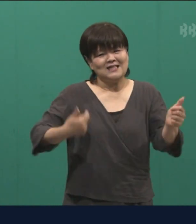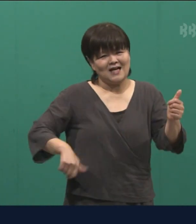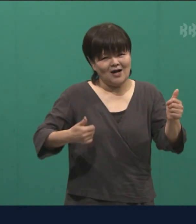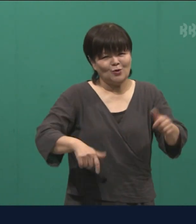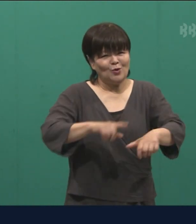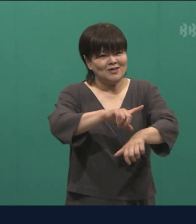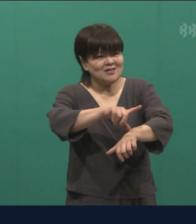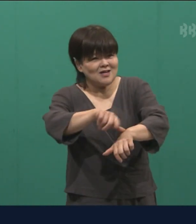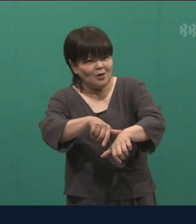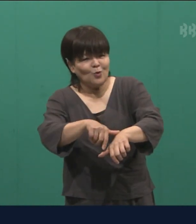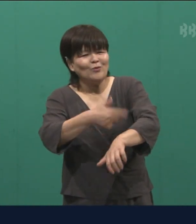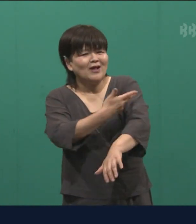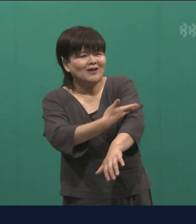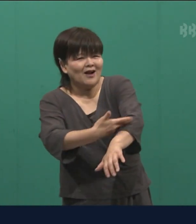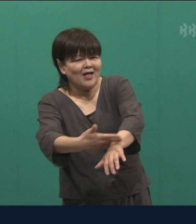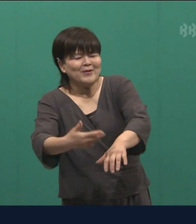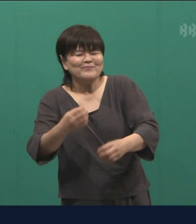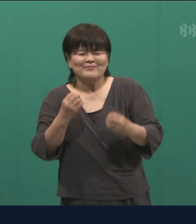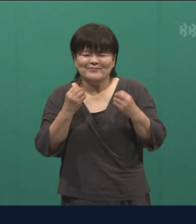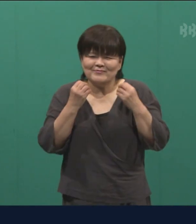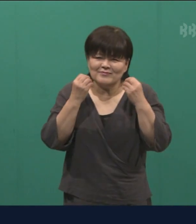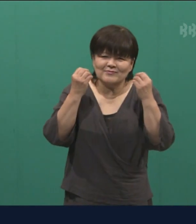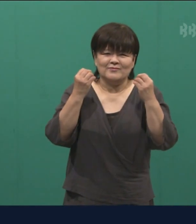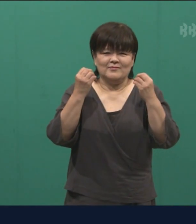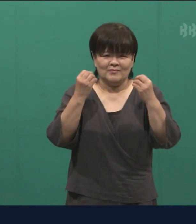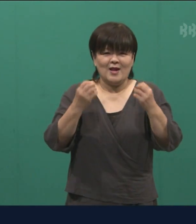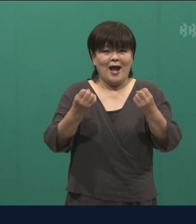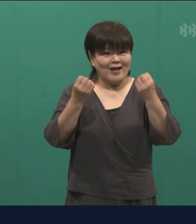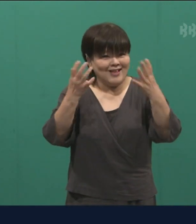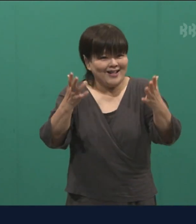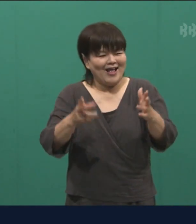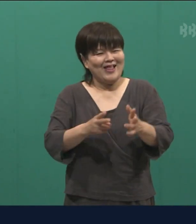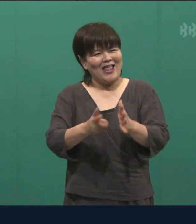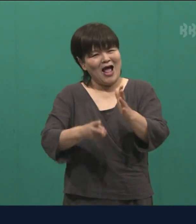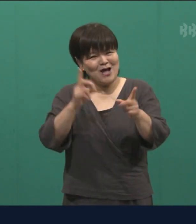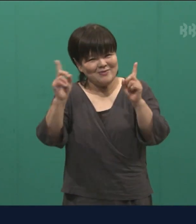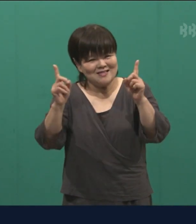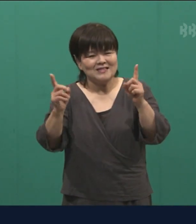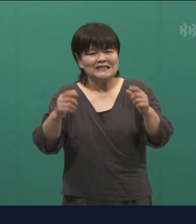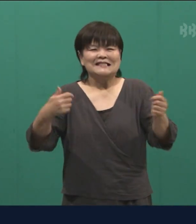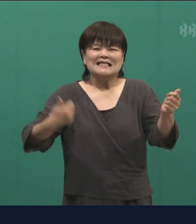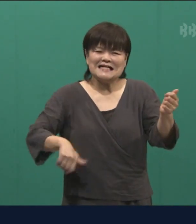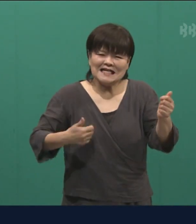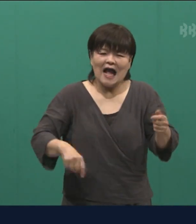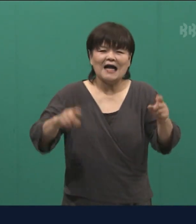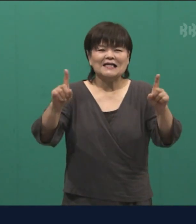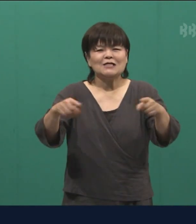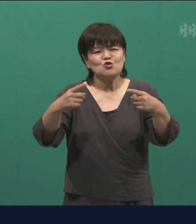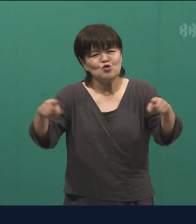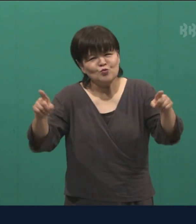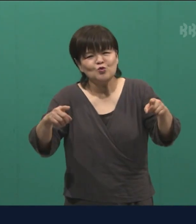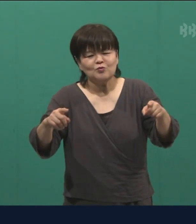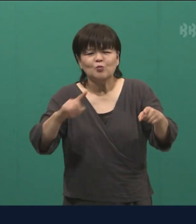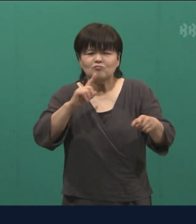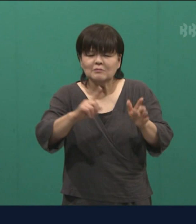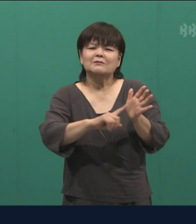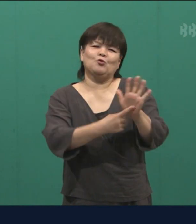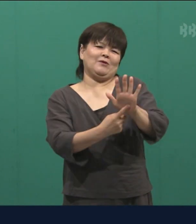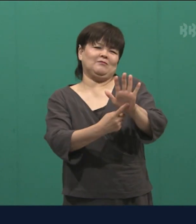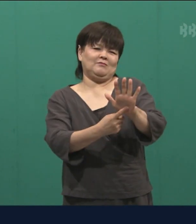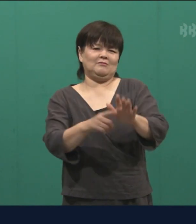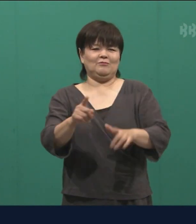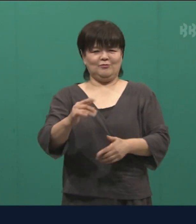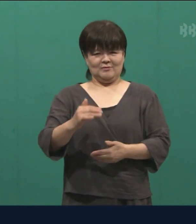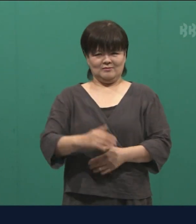寧に暮らしてきた滋賀の時間の流れを体感する新たな旅、滋賀リズムを表現したということ